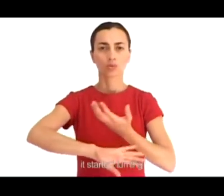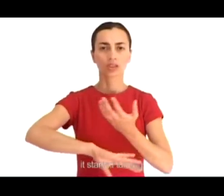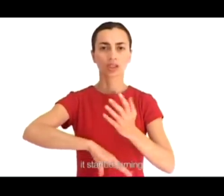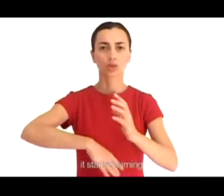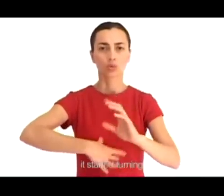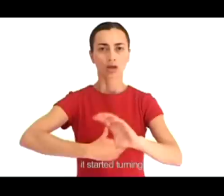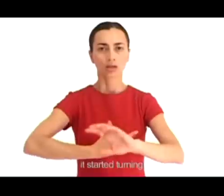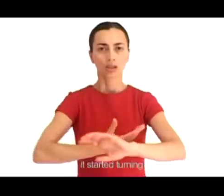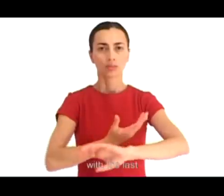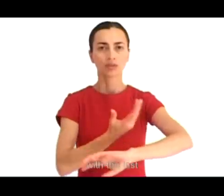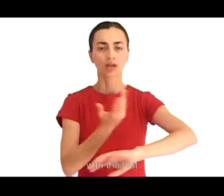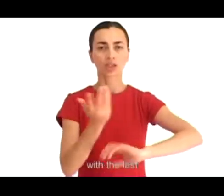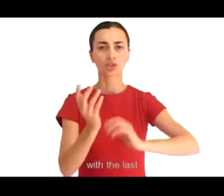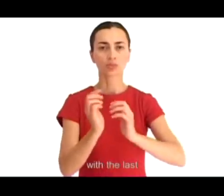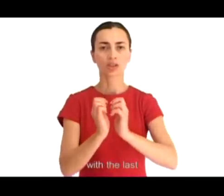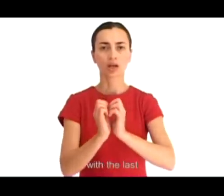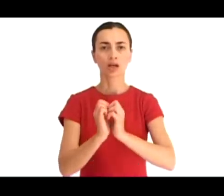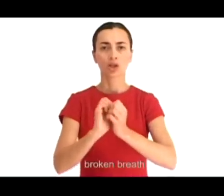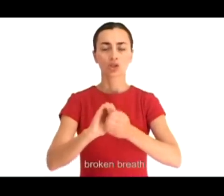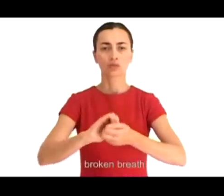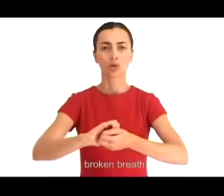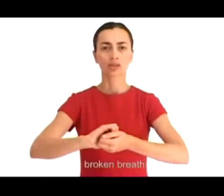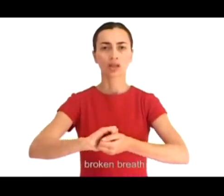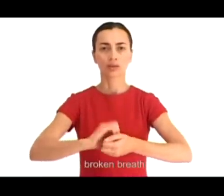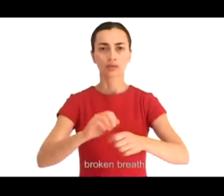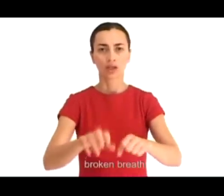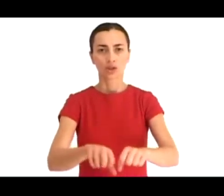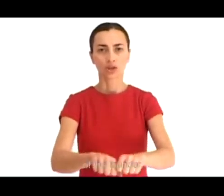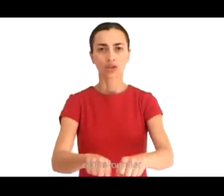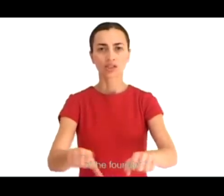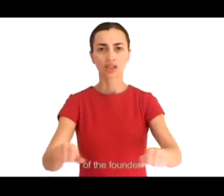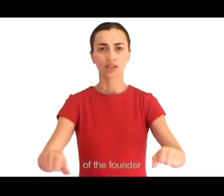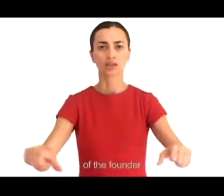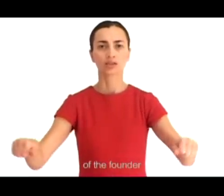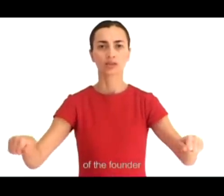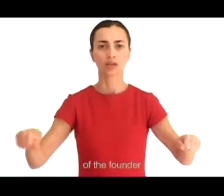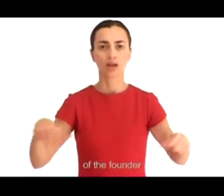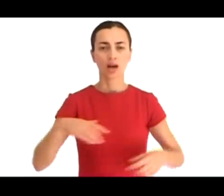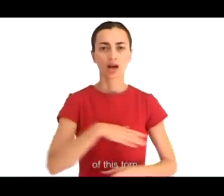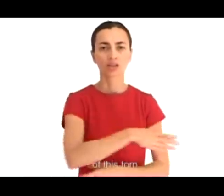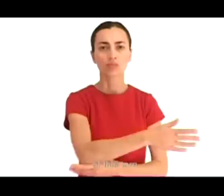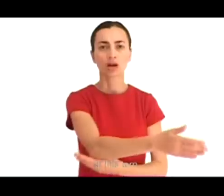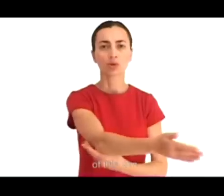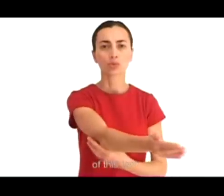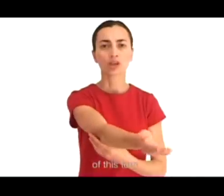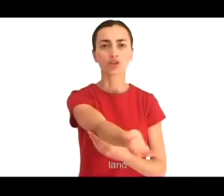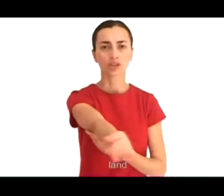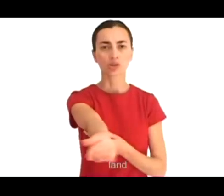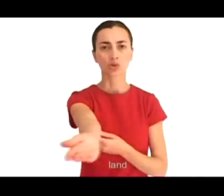הוא מתחיל לנוע בנפיחת נשמתה שבורת הלב שמייסדת האדמה המרוטשת